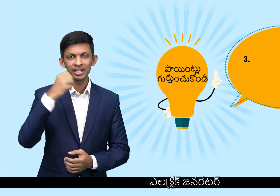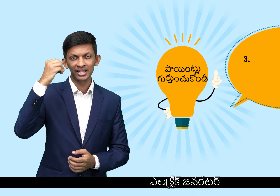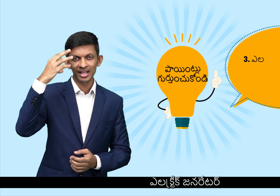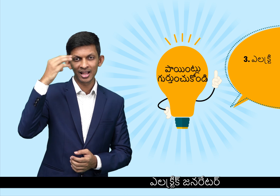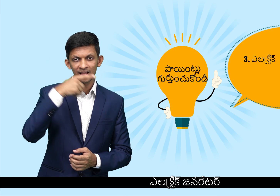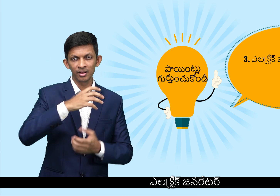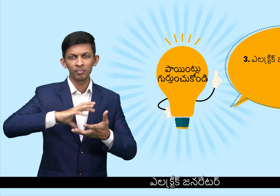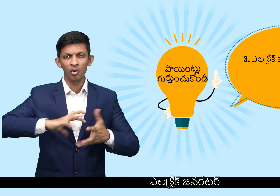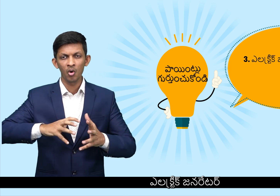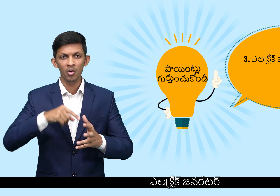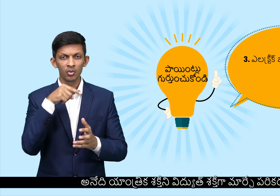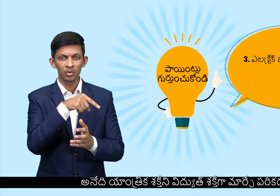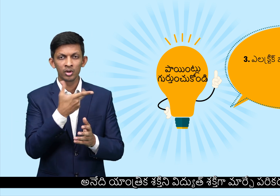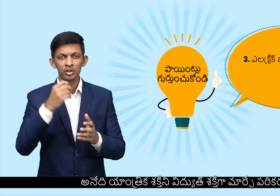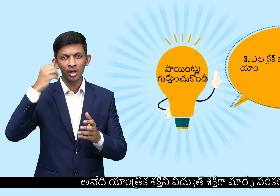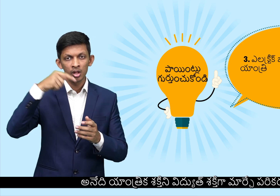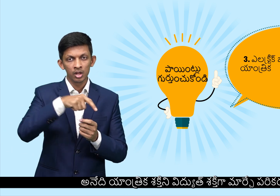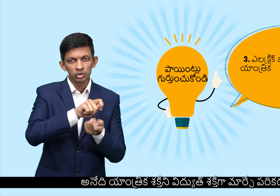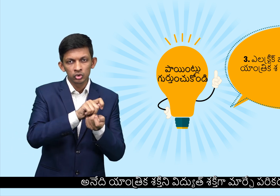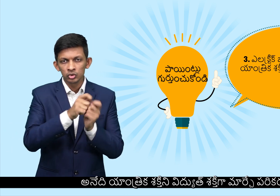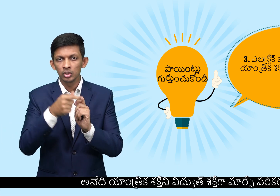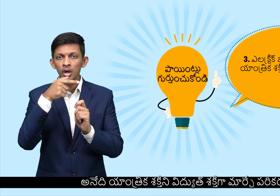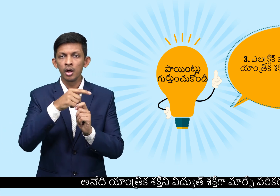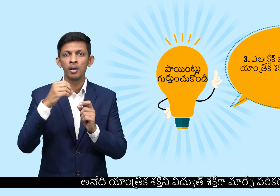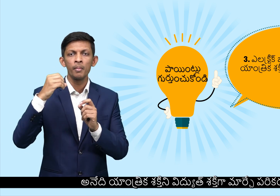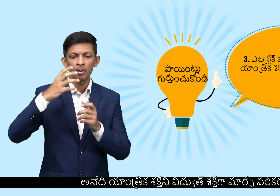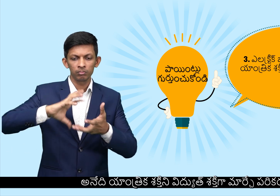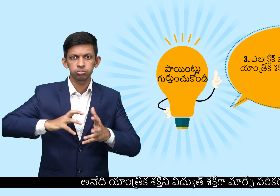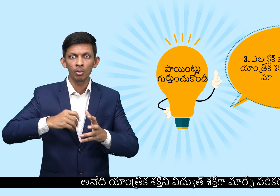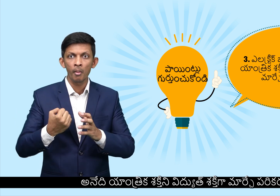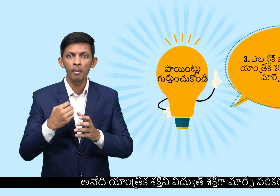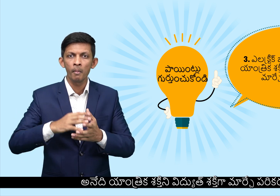ఎలక్ట్రిక్ జనరేటర్ అనేది యాంత్రిక శక్తిని విద్యుత్ శక్తిగా మార్చే పరికరం.